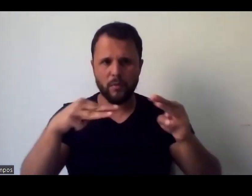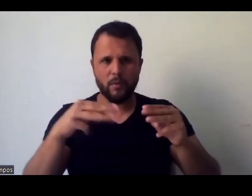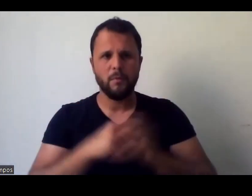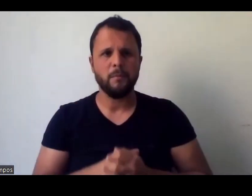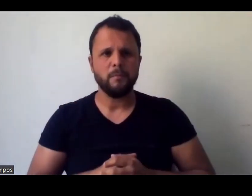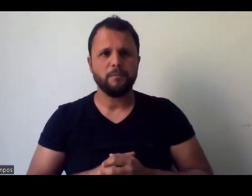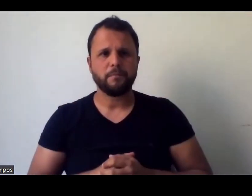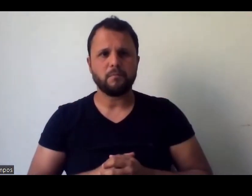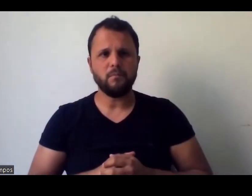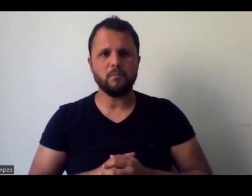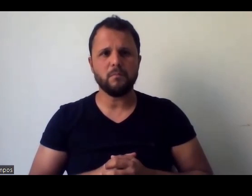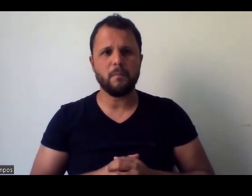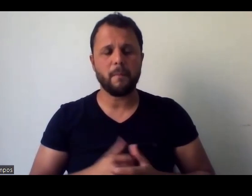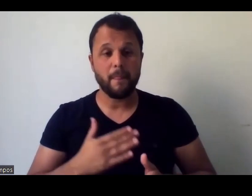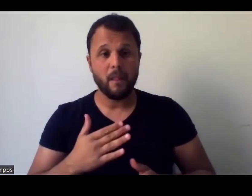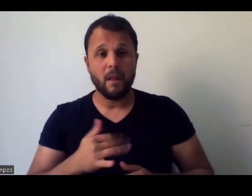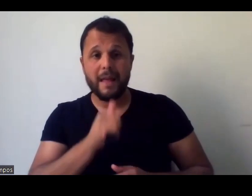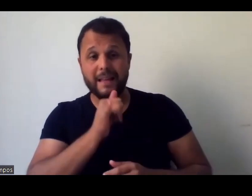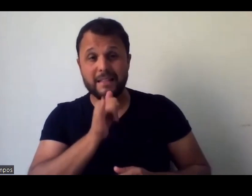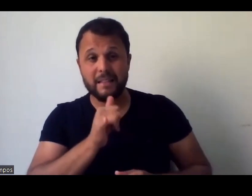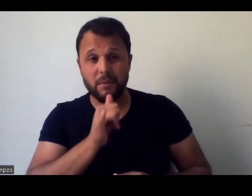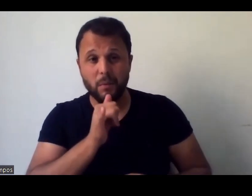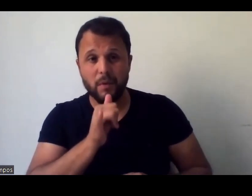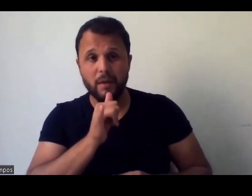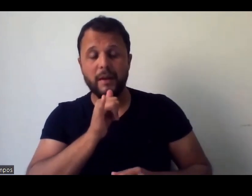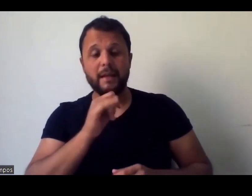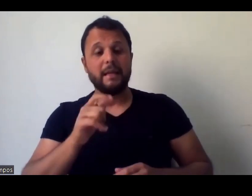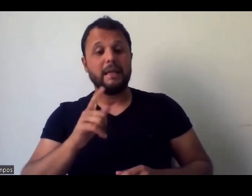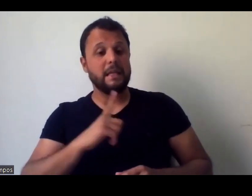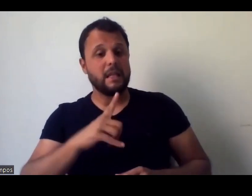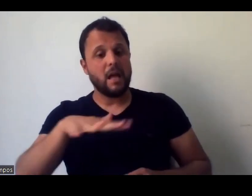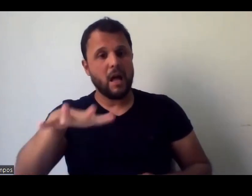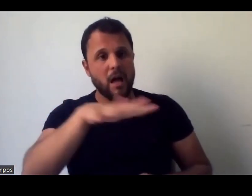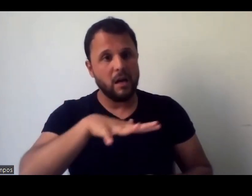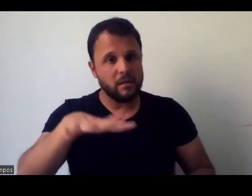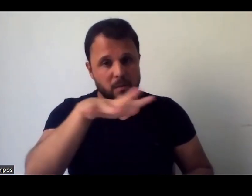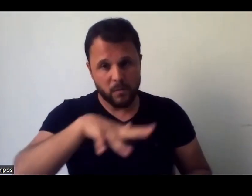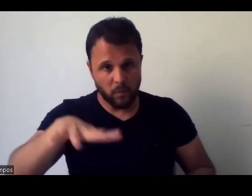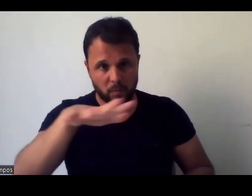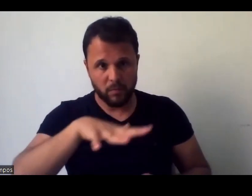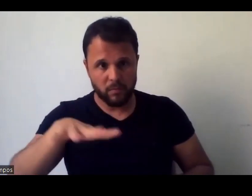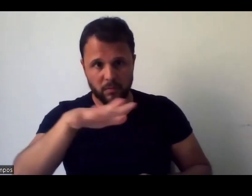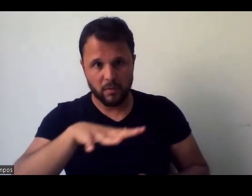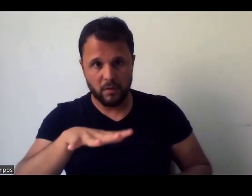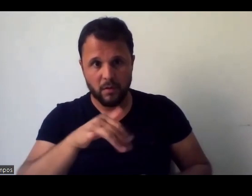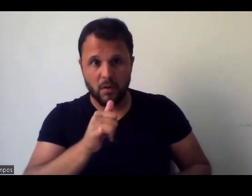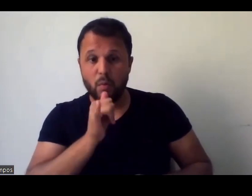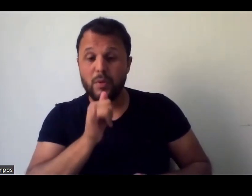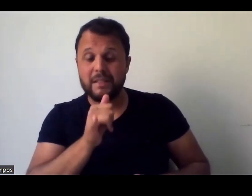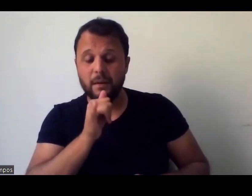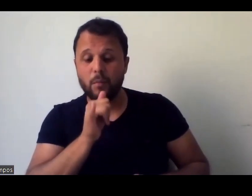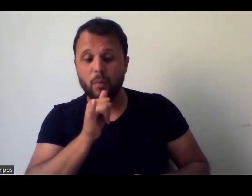dar, é de uma ação que já aconteceu em alguns museus, de alimentar a Wikipédia, né, que é essa